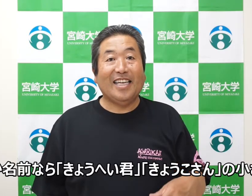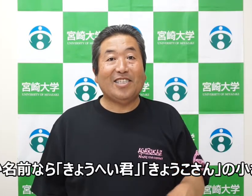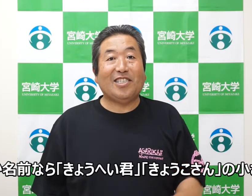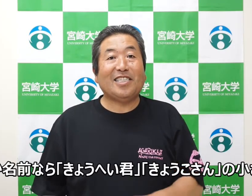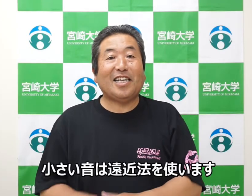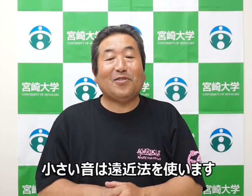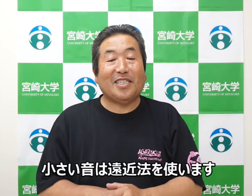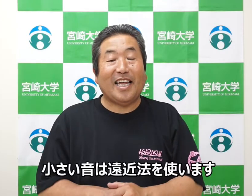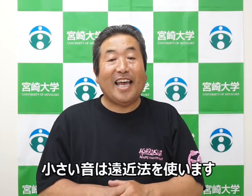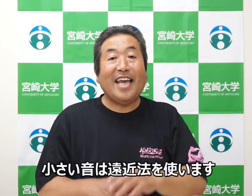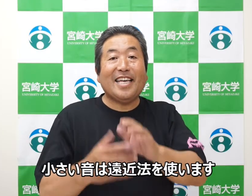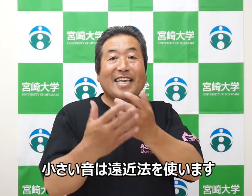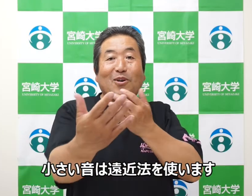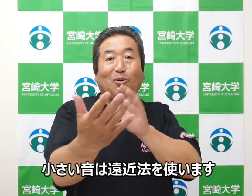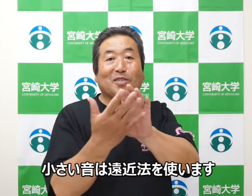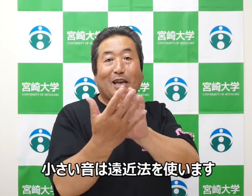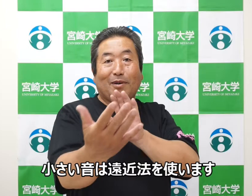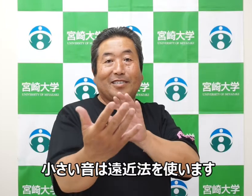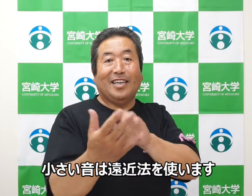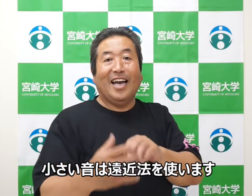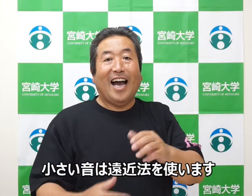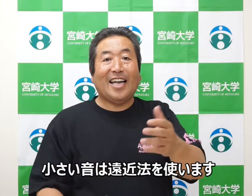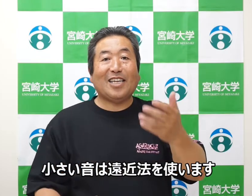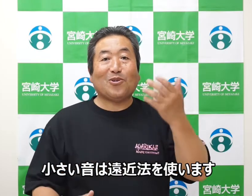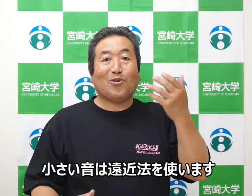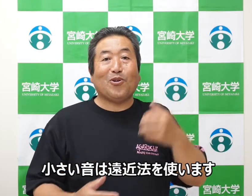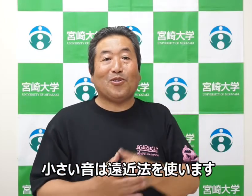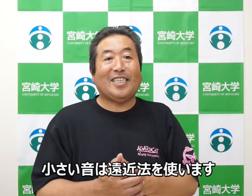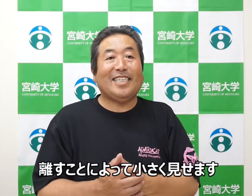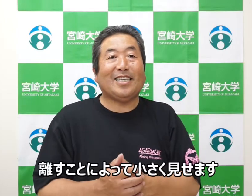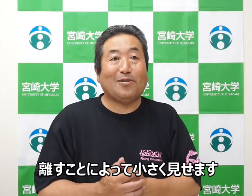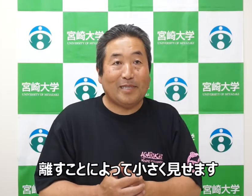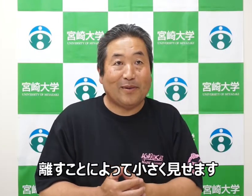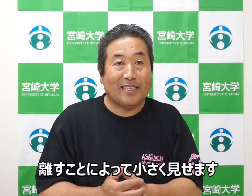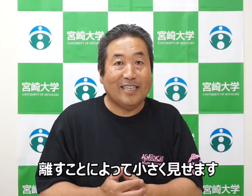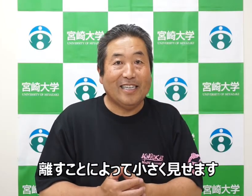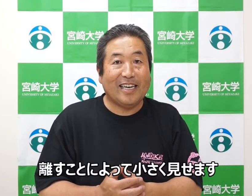小さい字はですね、遠近法を使います。話すことによって小さく見せます。だから、